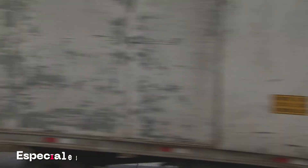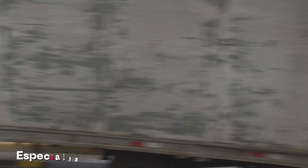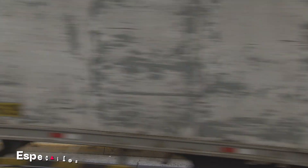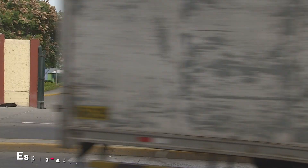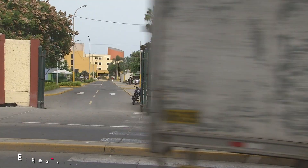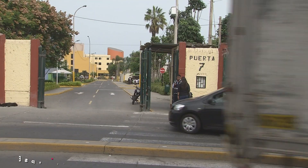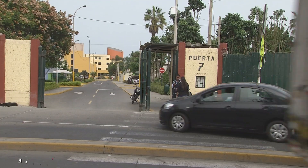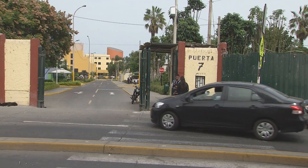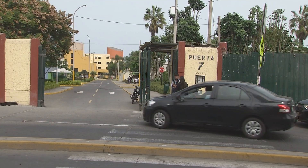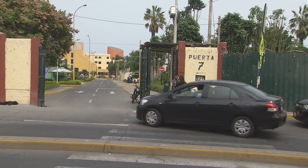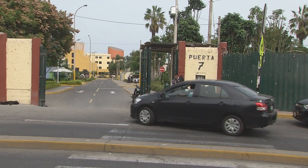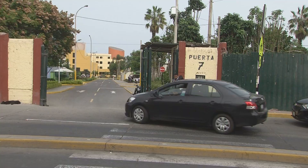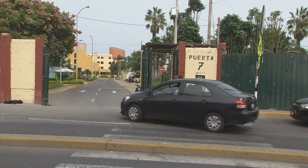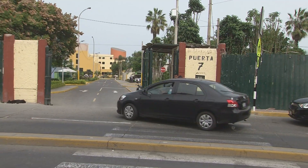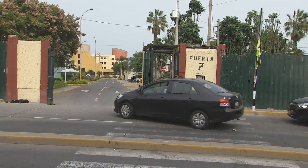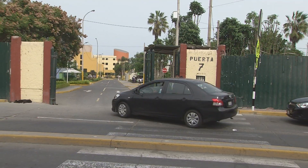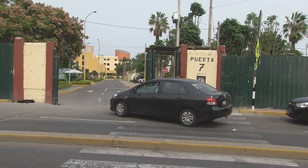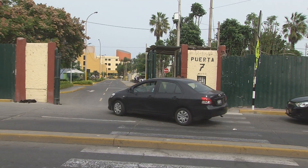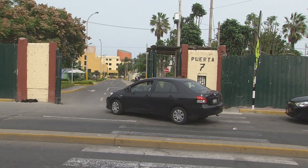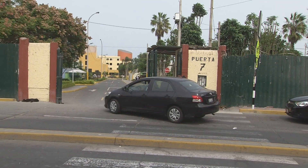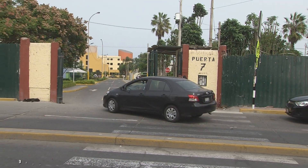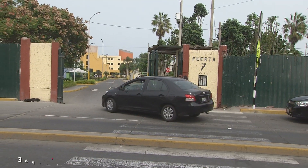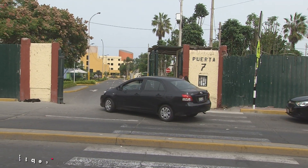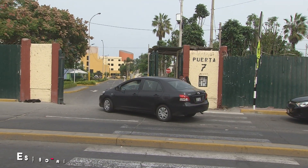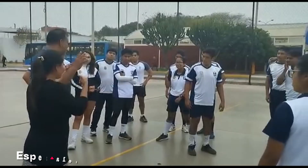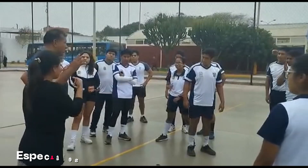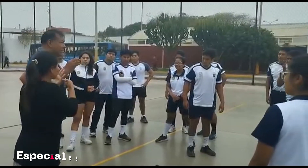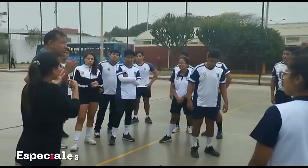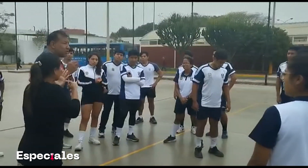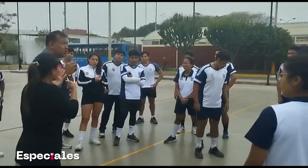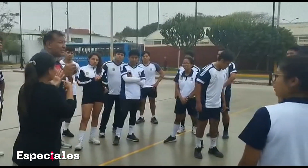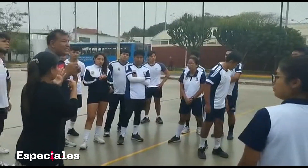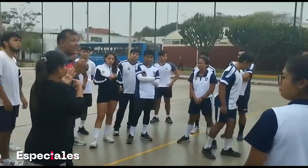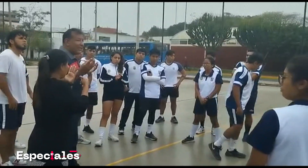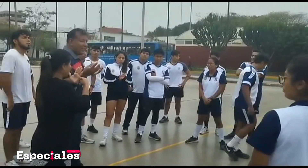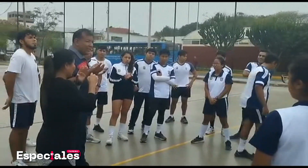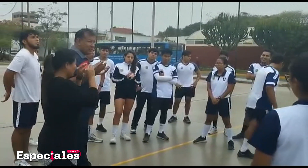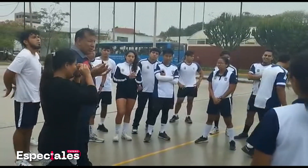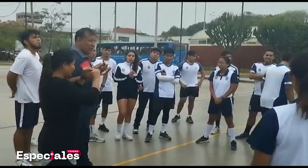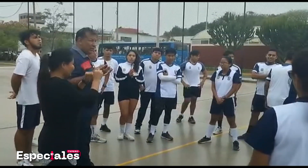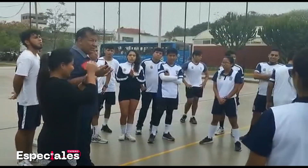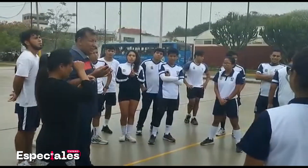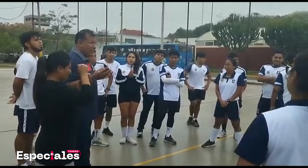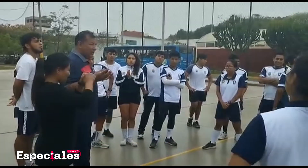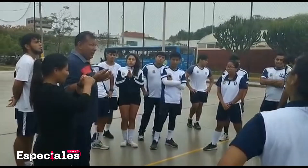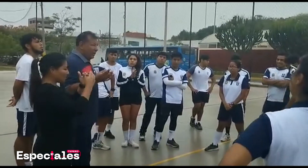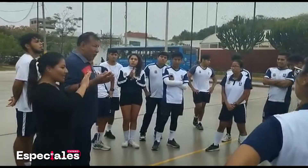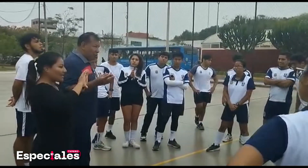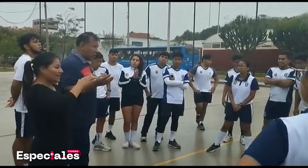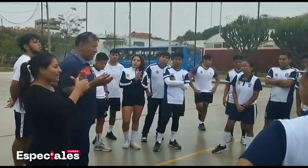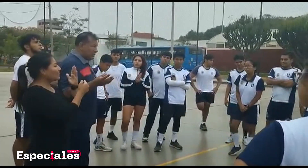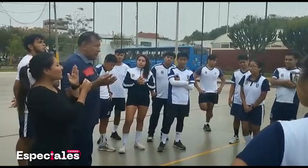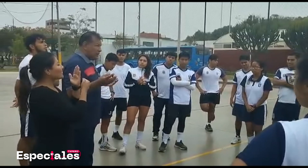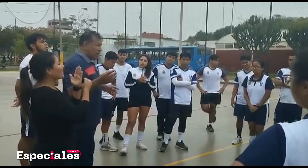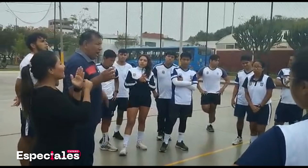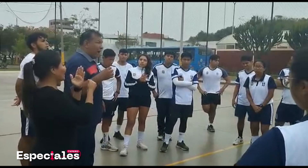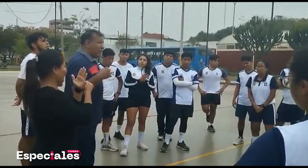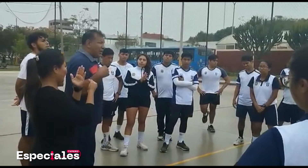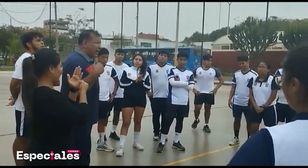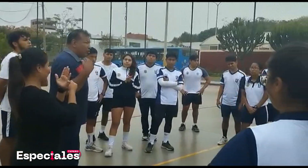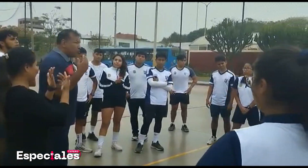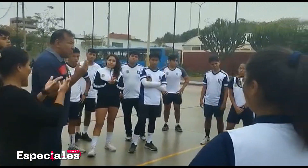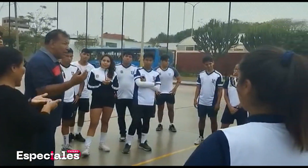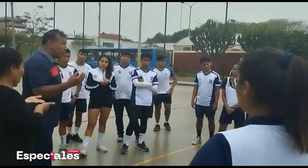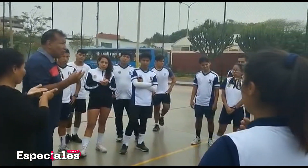y continuar su capacitación en la interpretación. Pese a no tener ningún familiar con alguna discapacidad, ella cree que